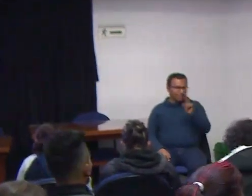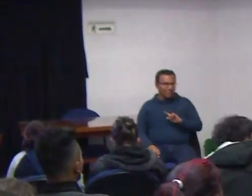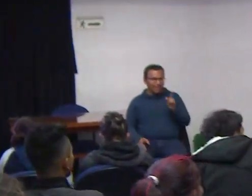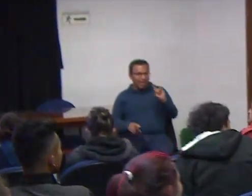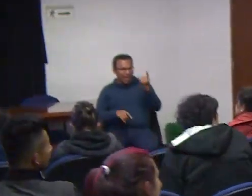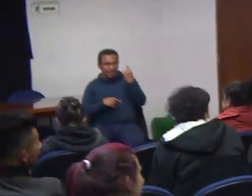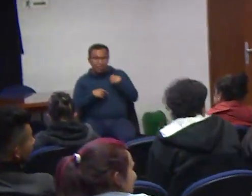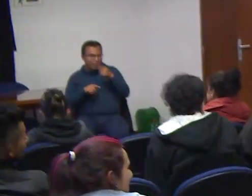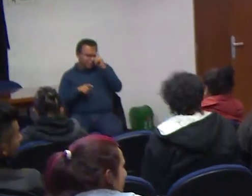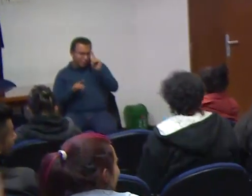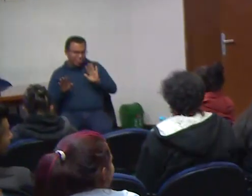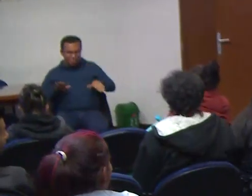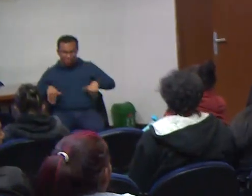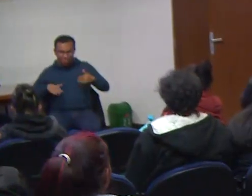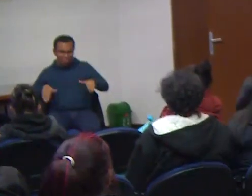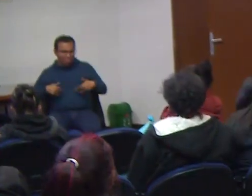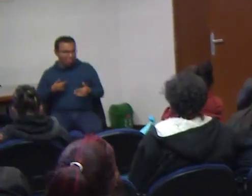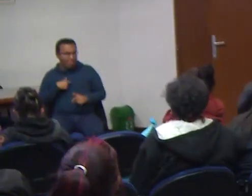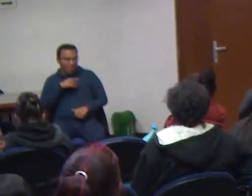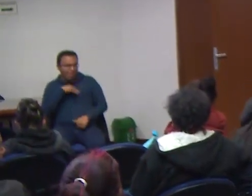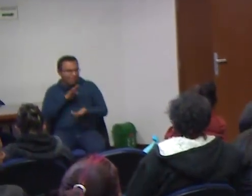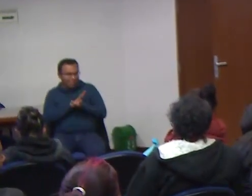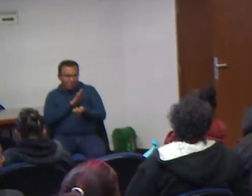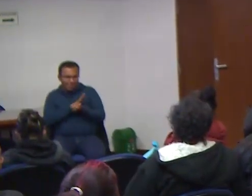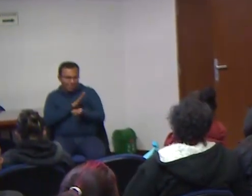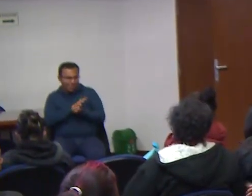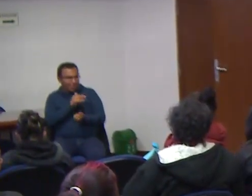Gracias si no tengo ni